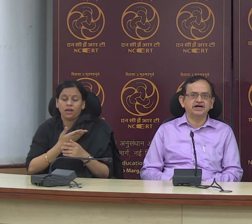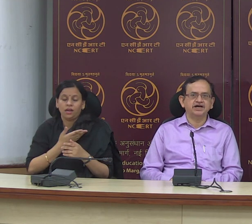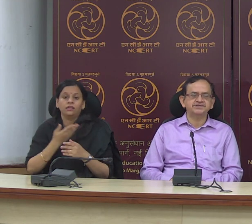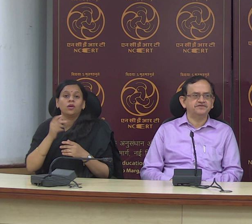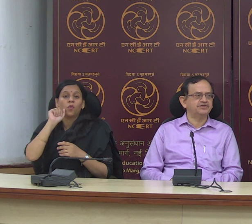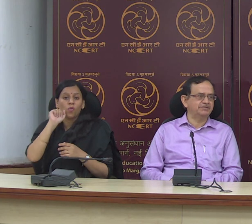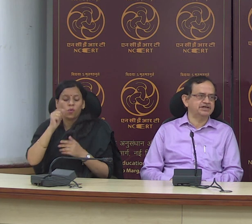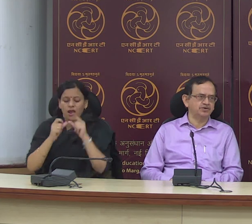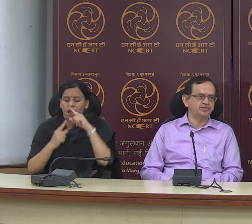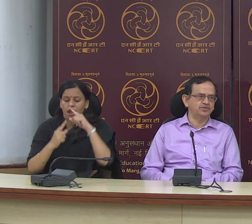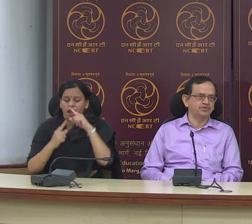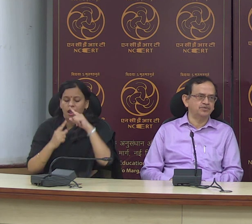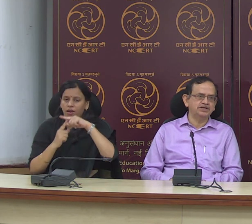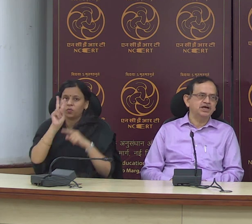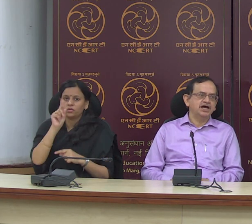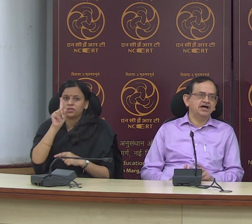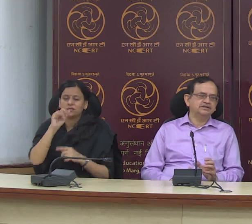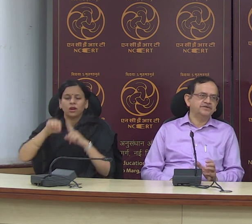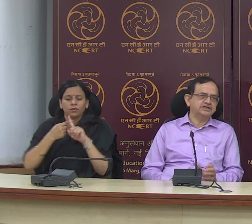2016 का है उसके विषय में थोड़ा बताना चाहूँगा।